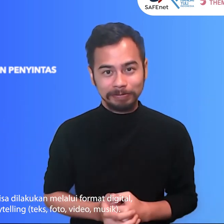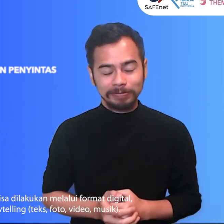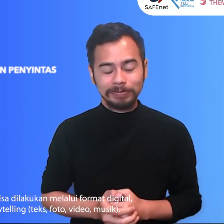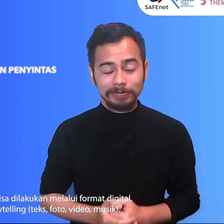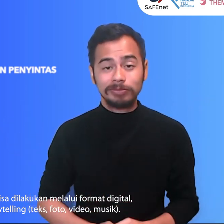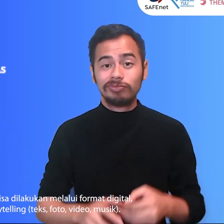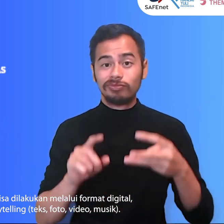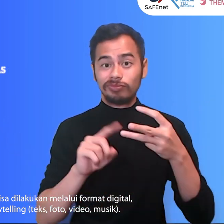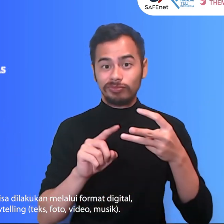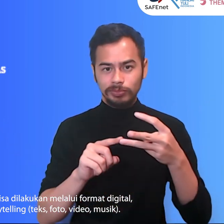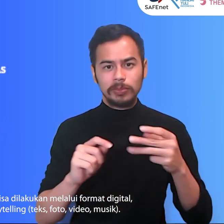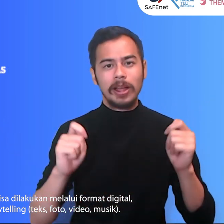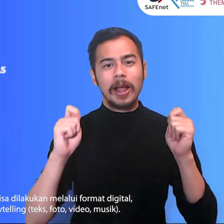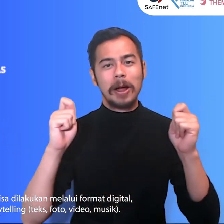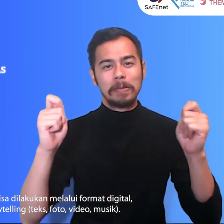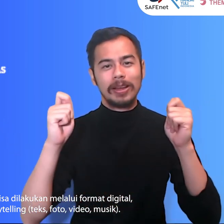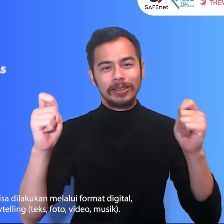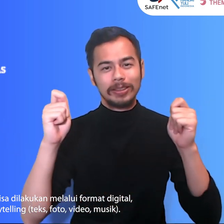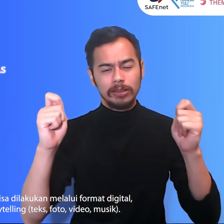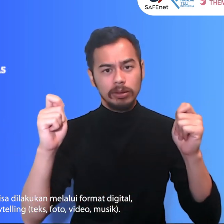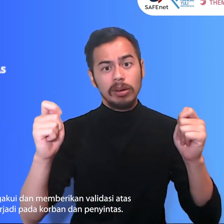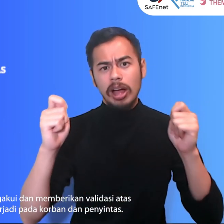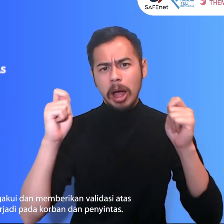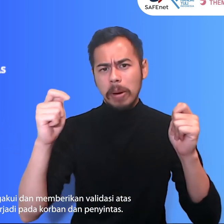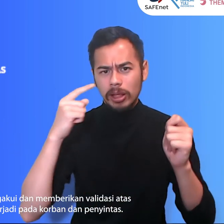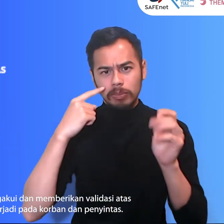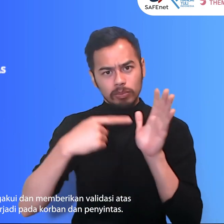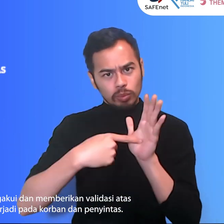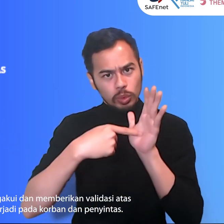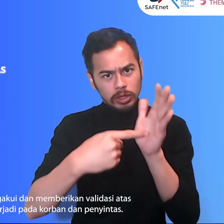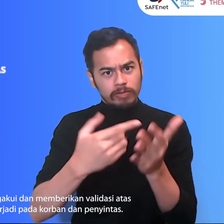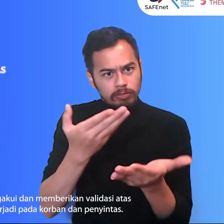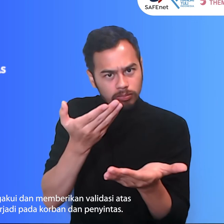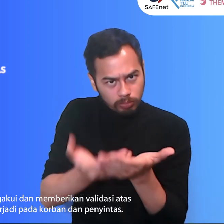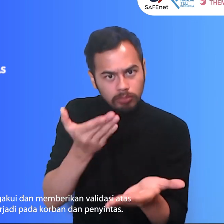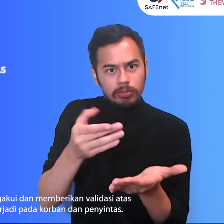musik MP3 kampanye Solidaritas